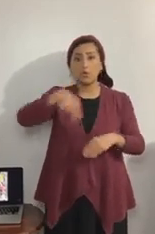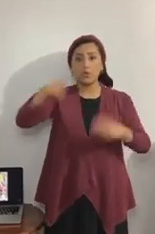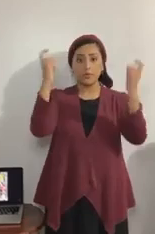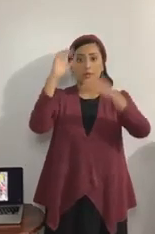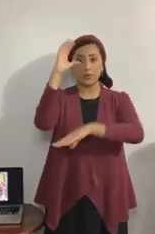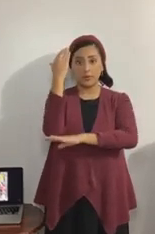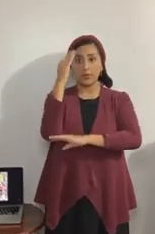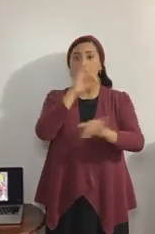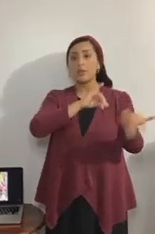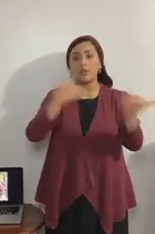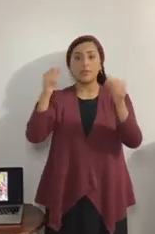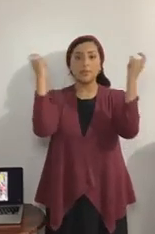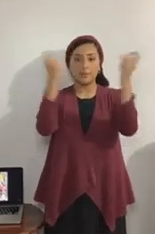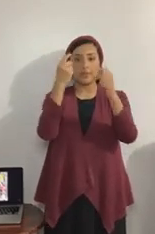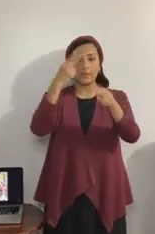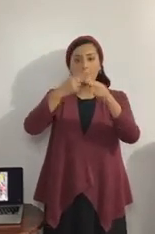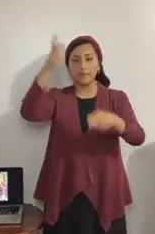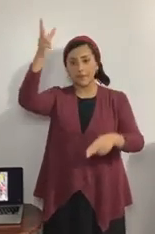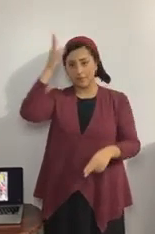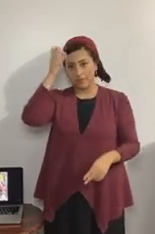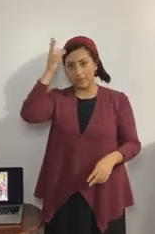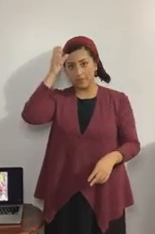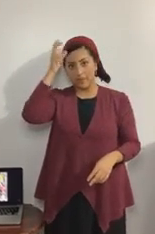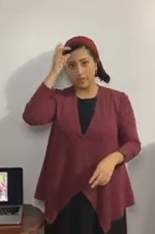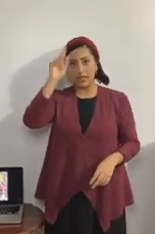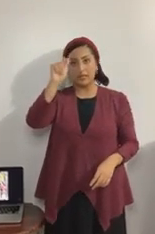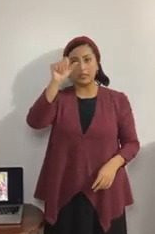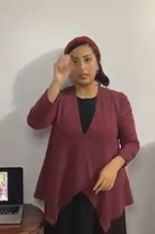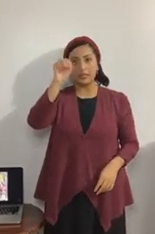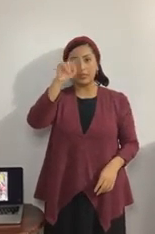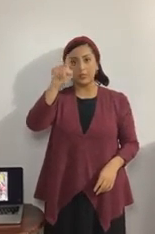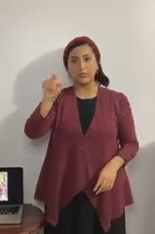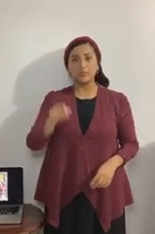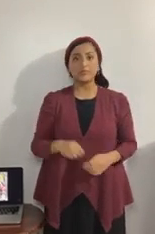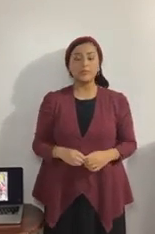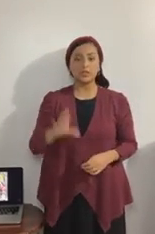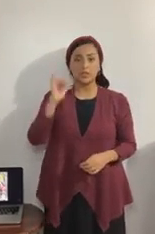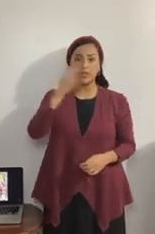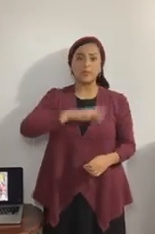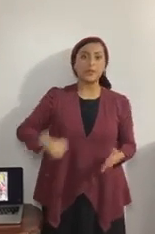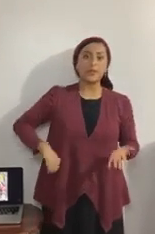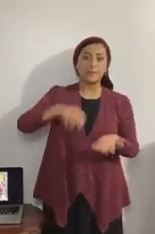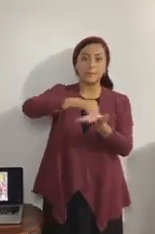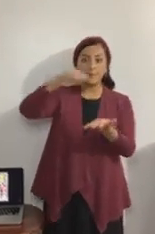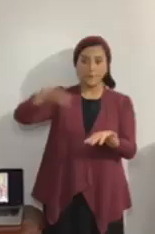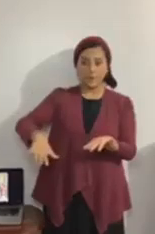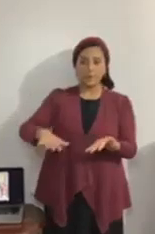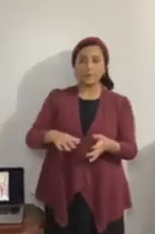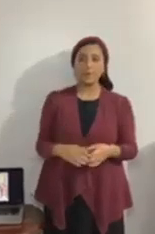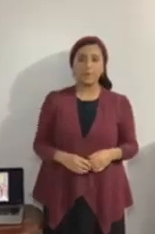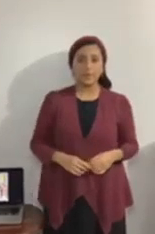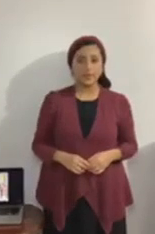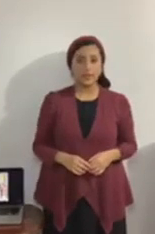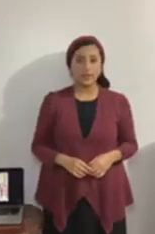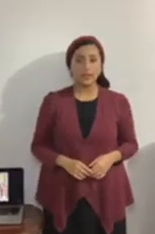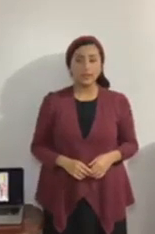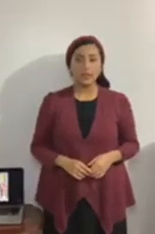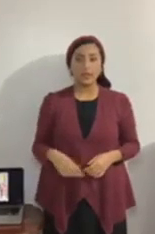están celebrando a un demonio, Tamuz. El Señor le reprenda en nombre grande de Yahshua HaMashiach. Se hacían sacrificios